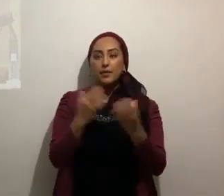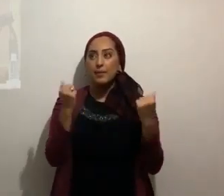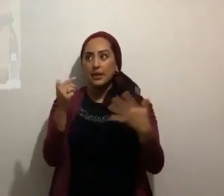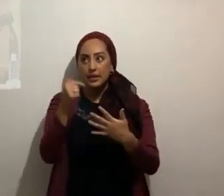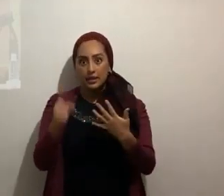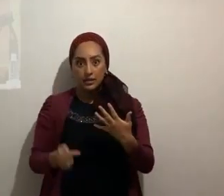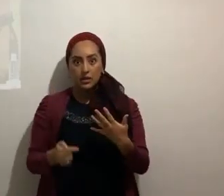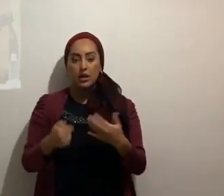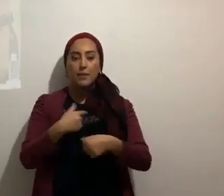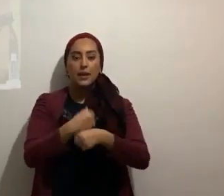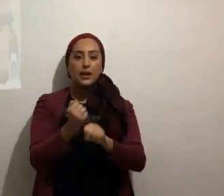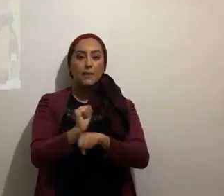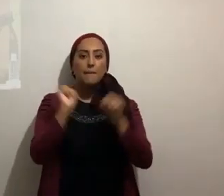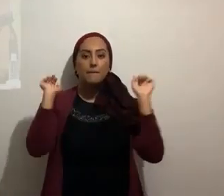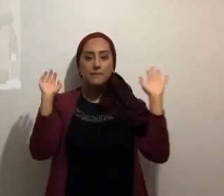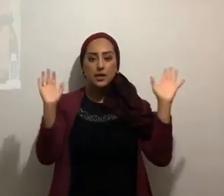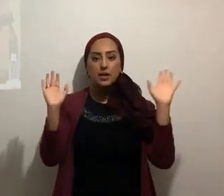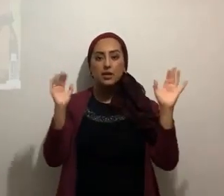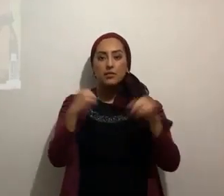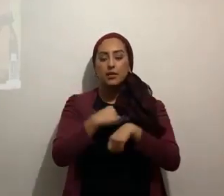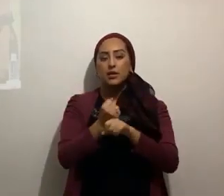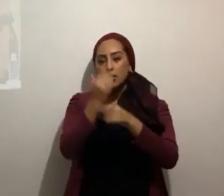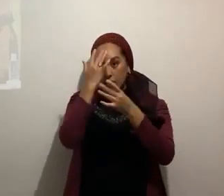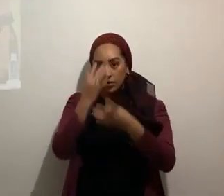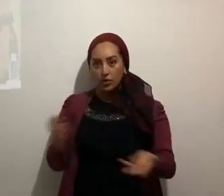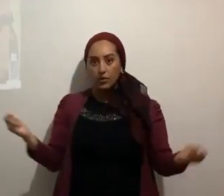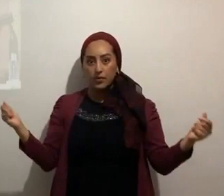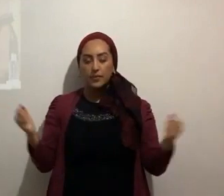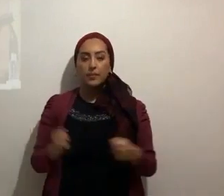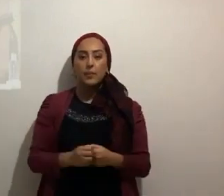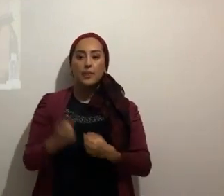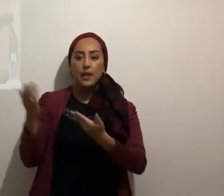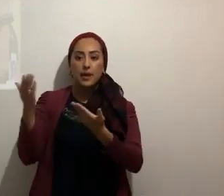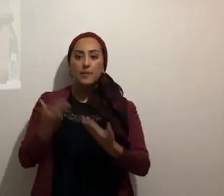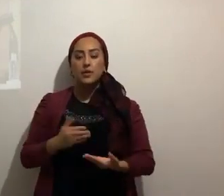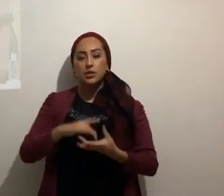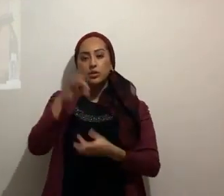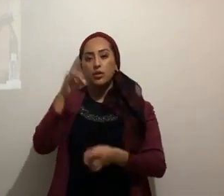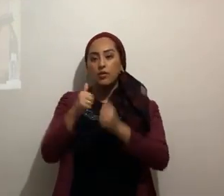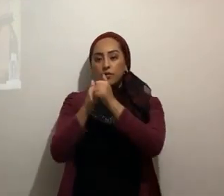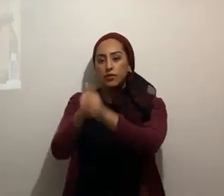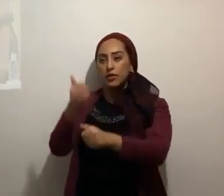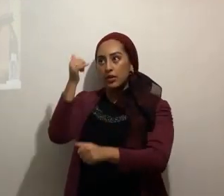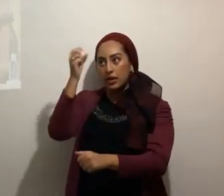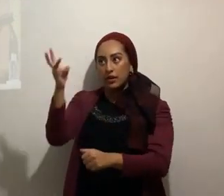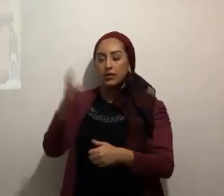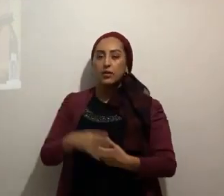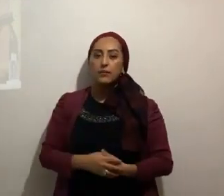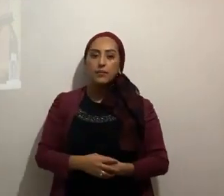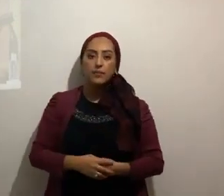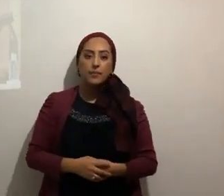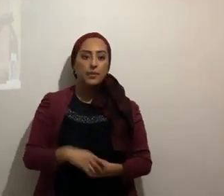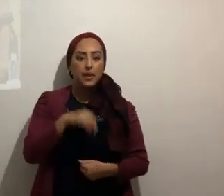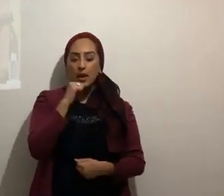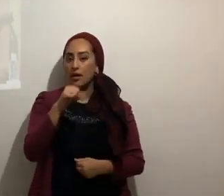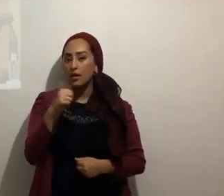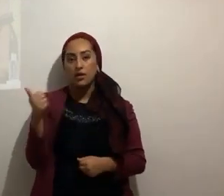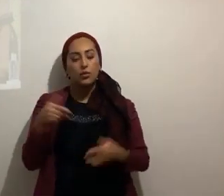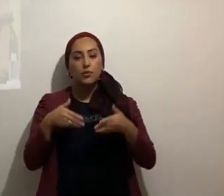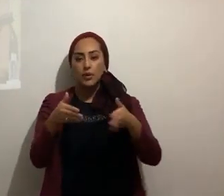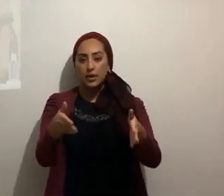cosas, haciendo milagros, haciendo sanidades, trayendo almas a los pies de Yahshua. No hay otra